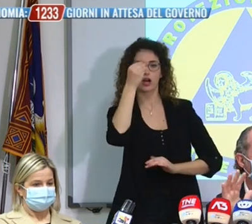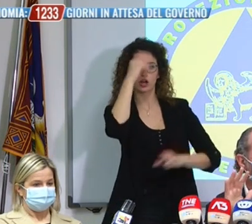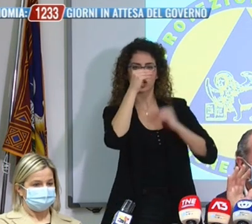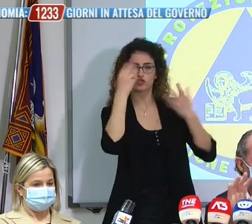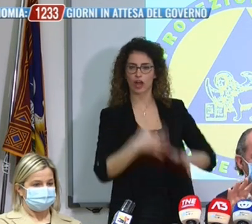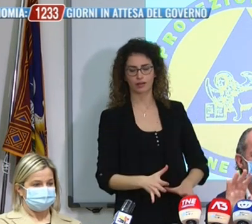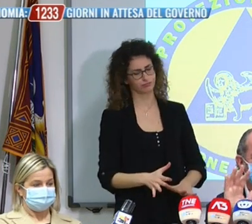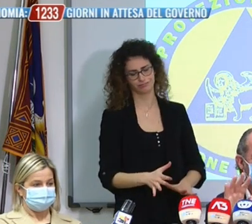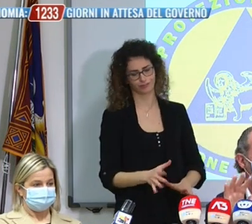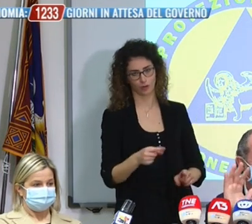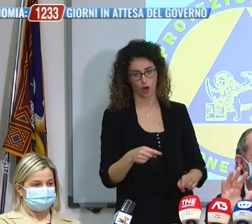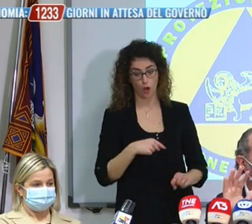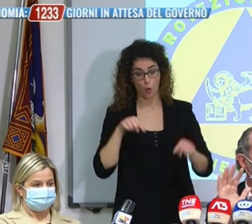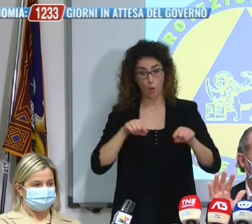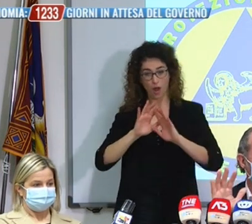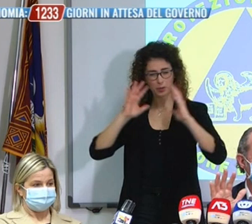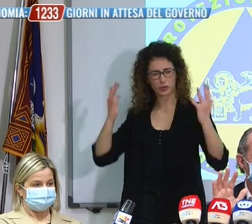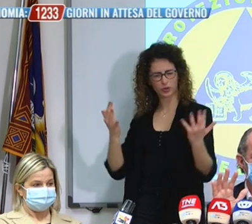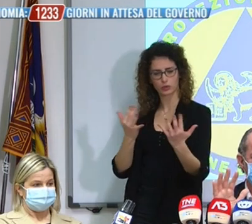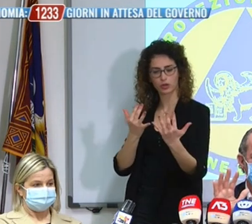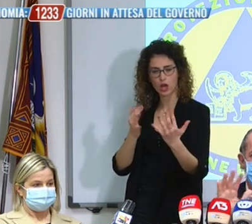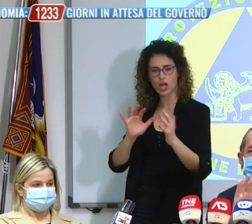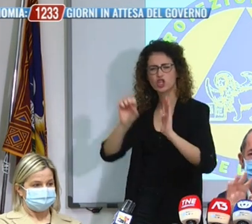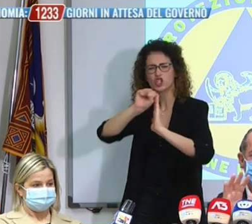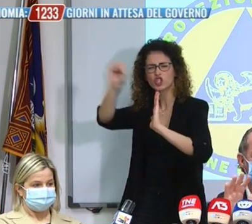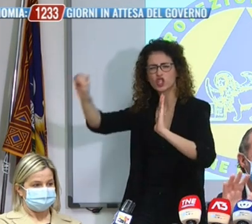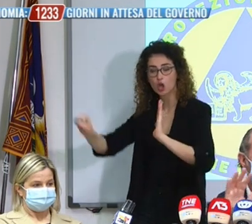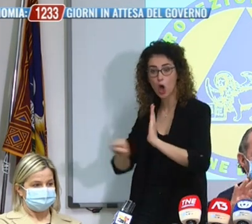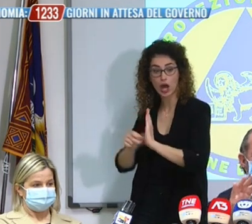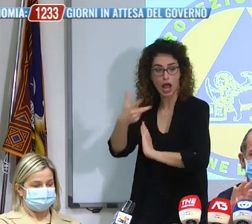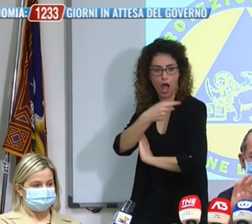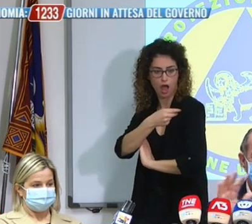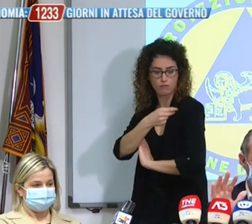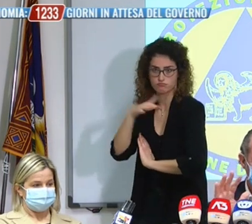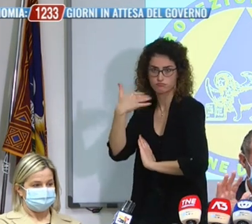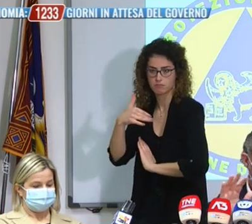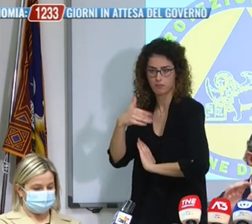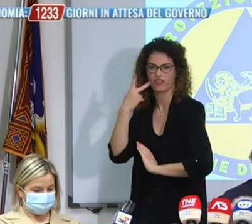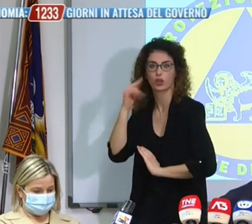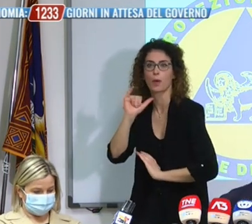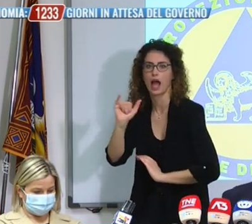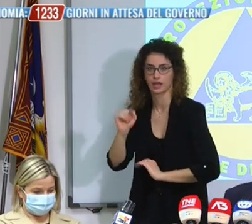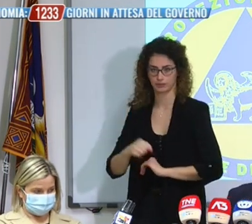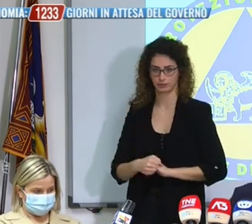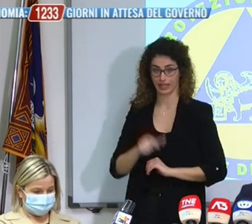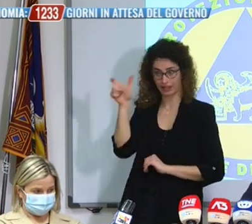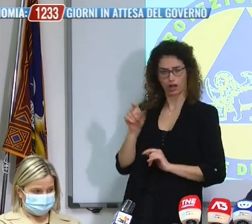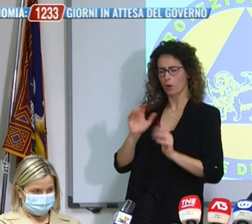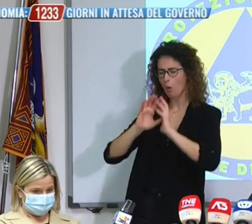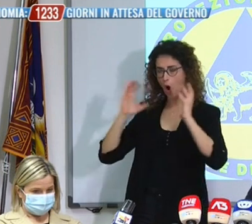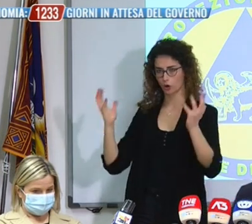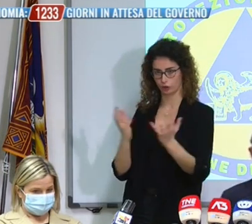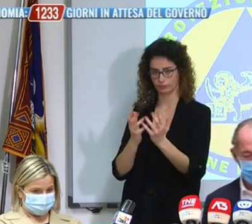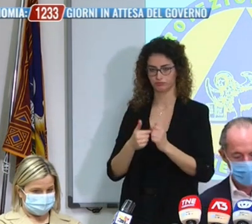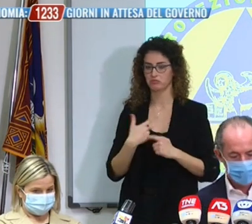siamo davanti alla più grande vaccinazione della storia, mai accaduto, non solo in Italia, nel mondo. E io